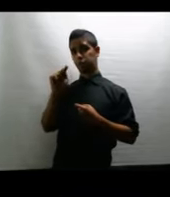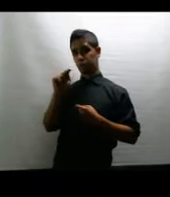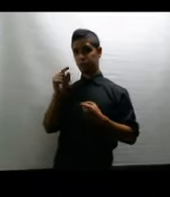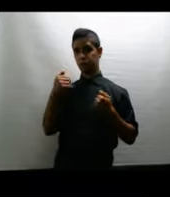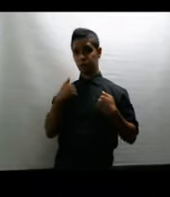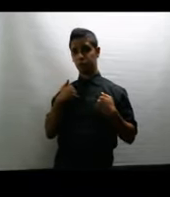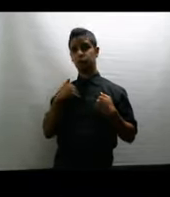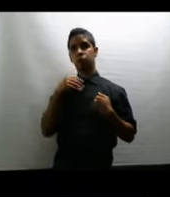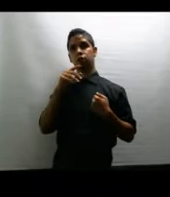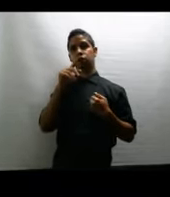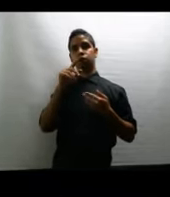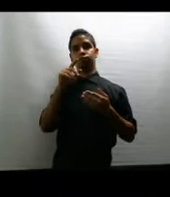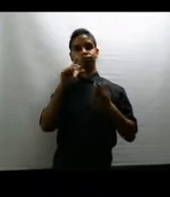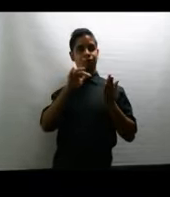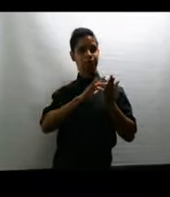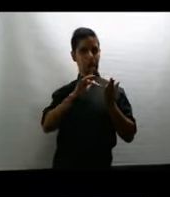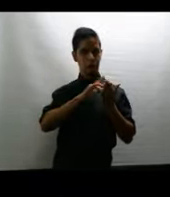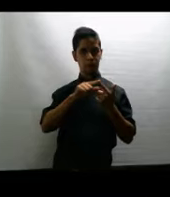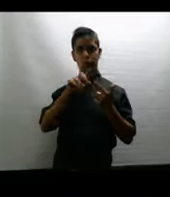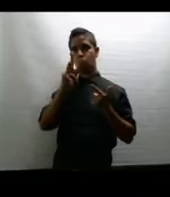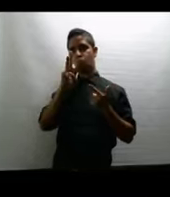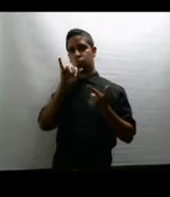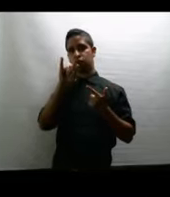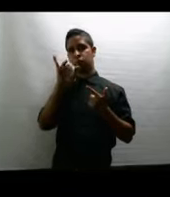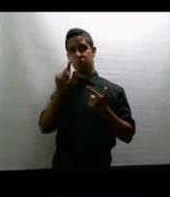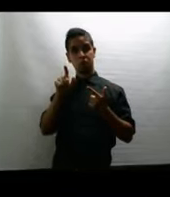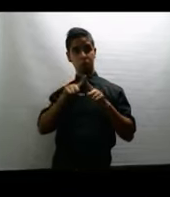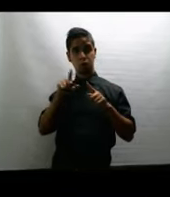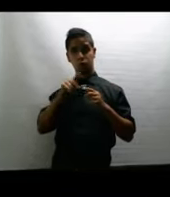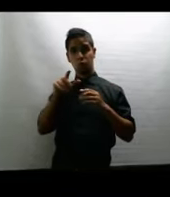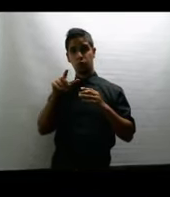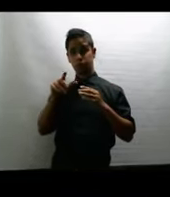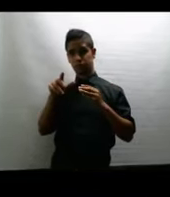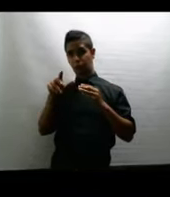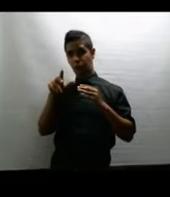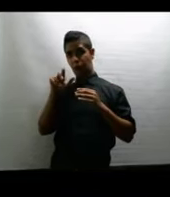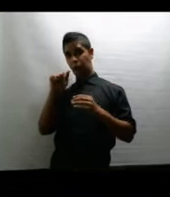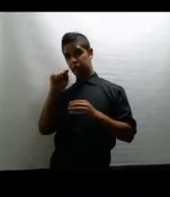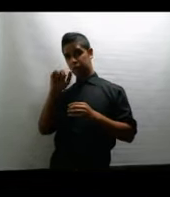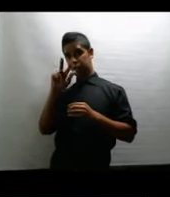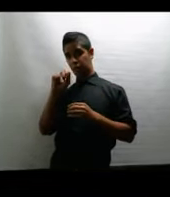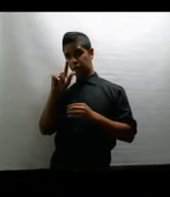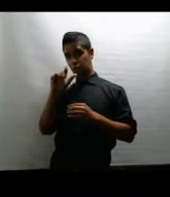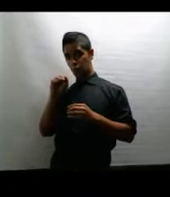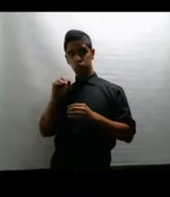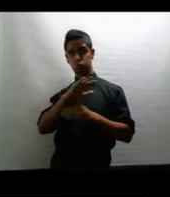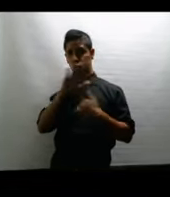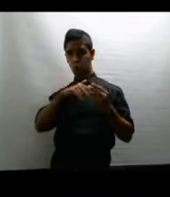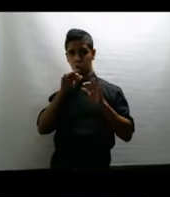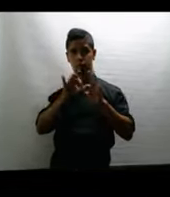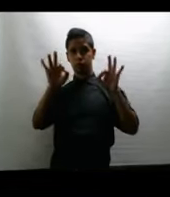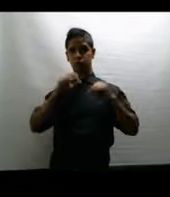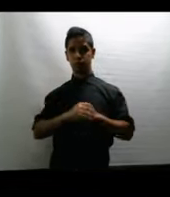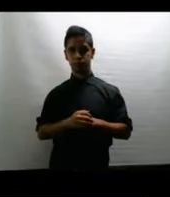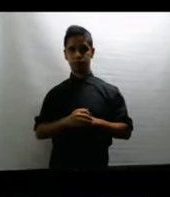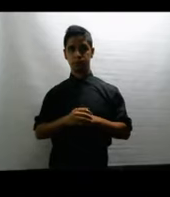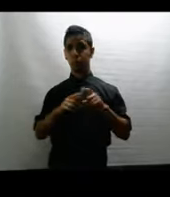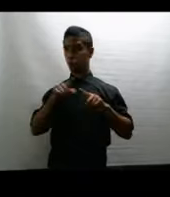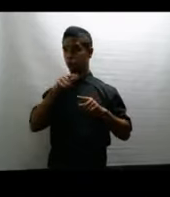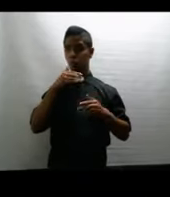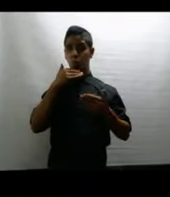y MIFI gratis y su activación también te sale gratis. Y todo esto es igualmente válido para tu